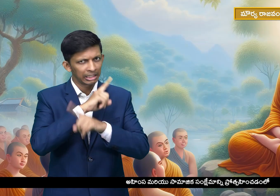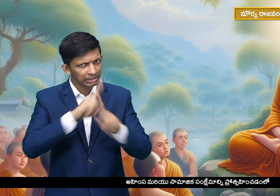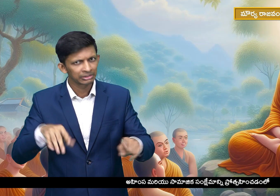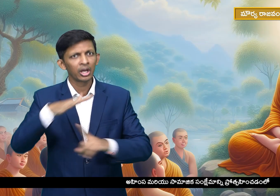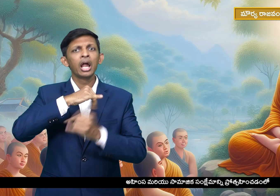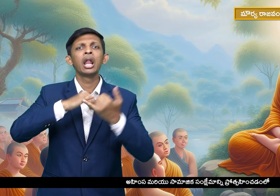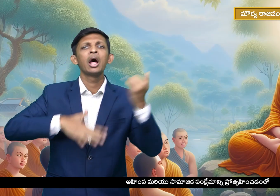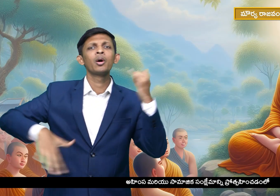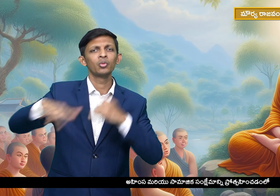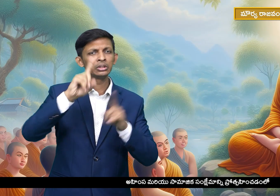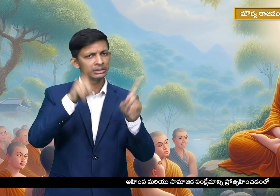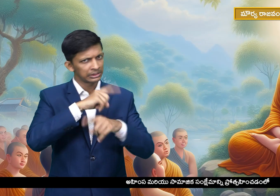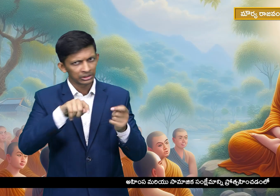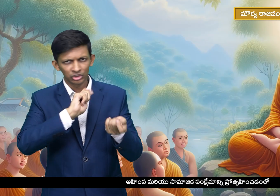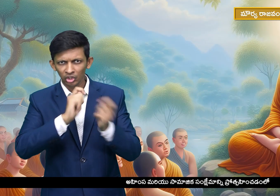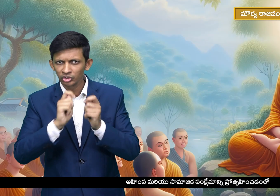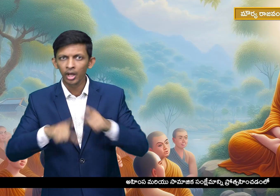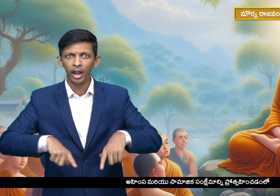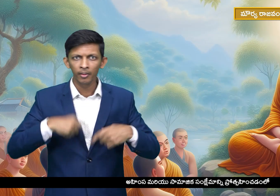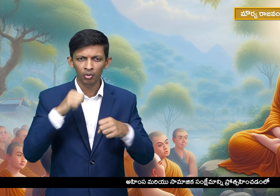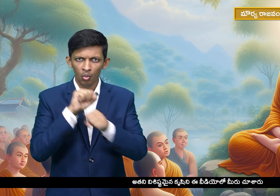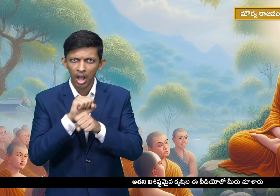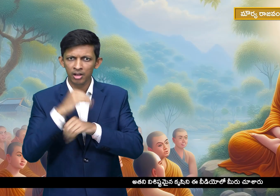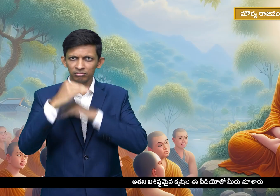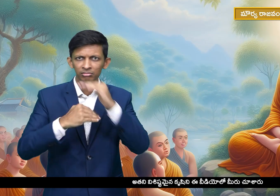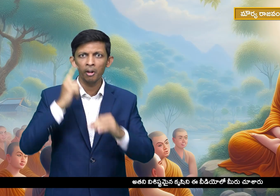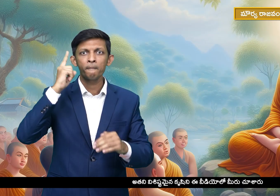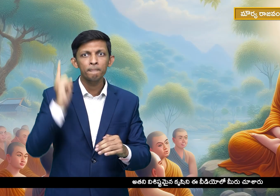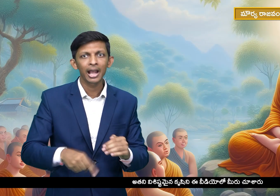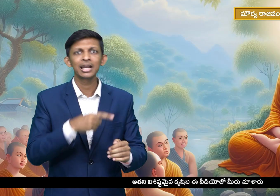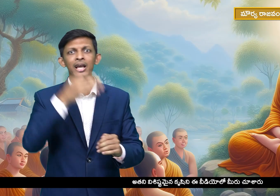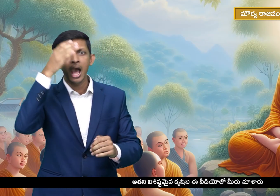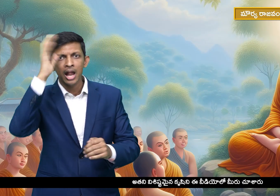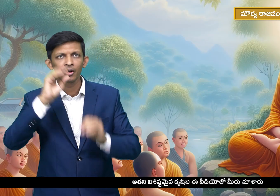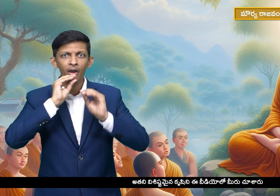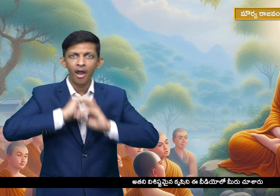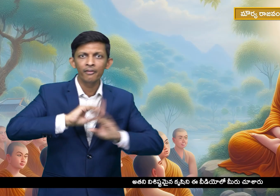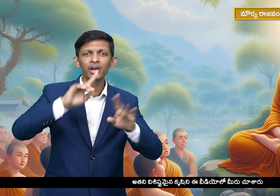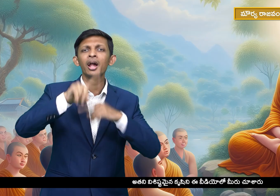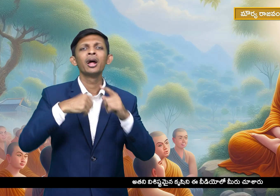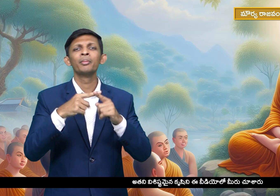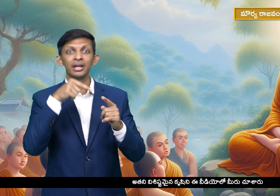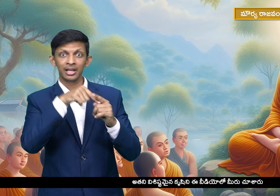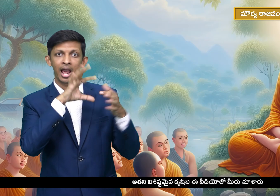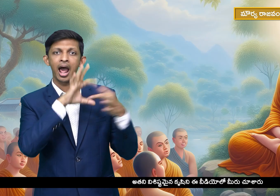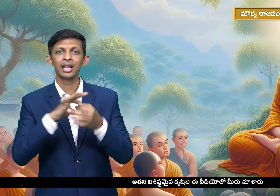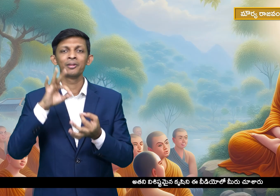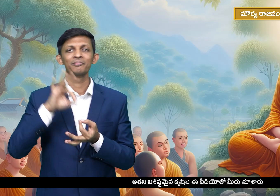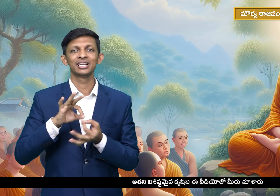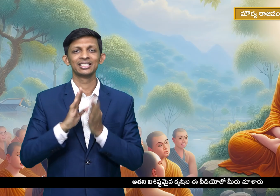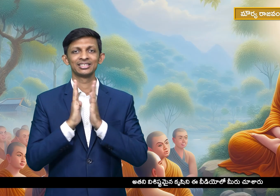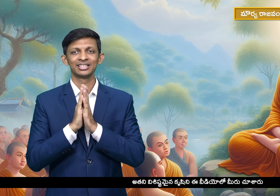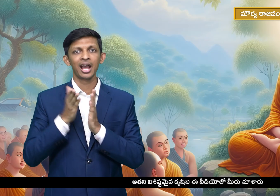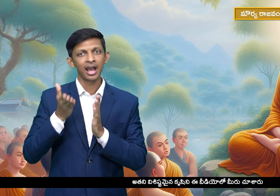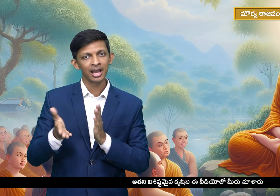అహింస మరియు సామాజిక సంక్షేమాన్ని ప్రోత్సహించటంలో అతని విశిష్టమైన కృషిని ఈ వీడియోలో మీరు చూశారు.